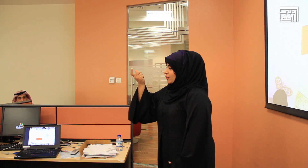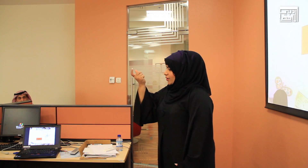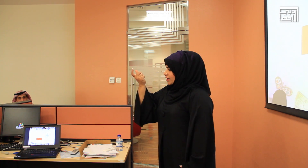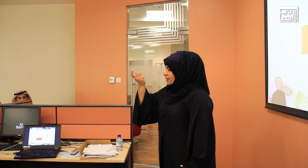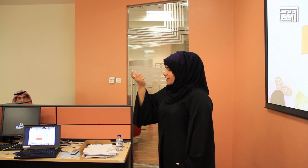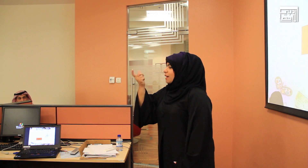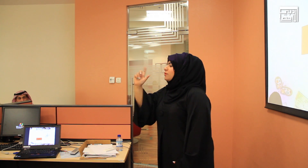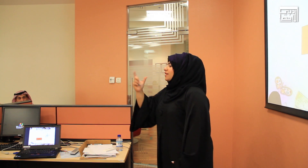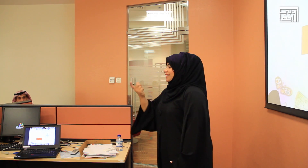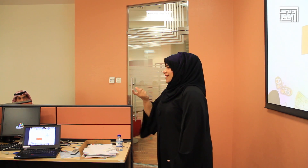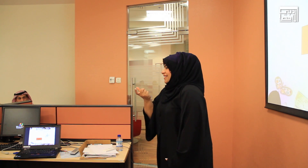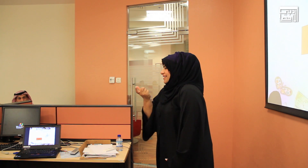نون لا بدون نقطة